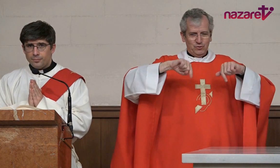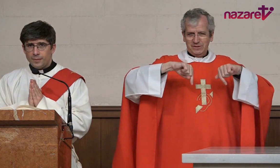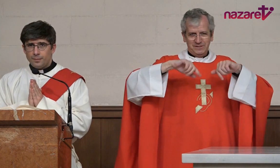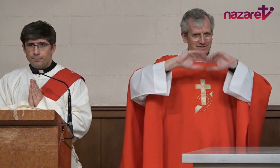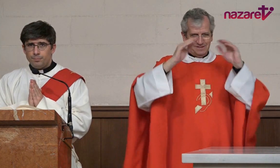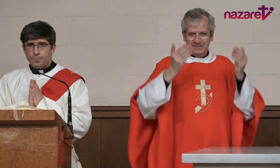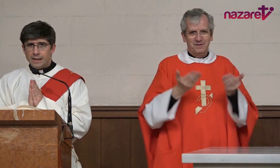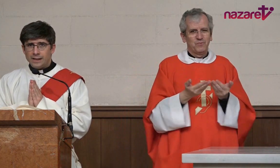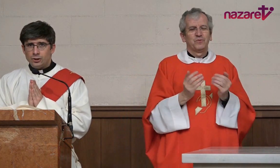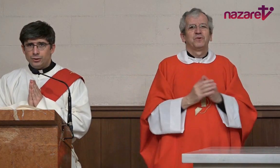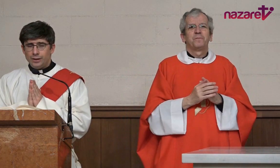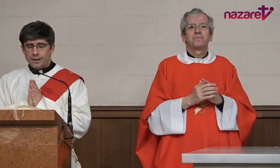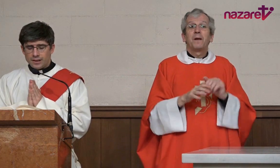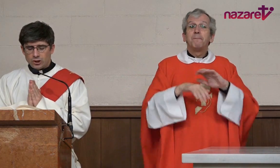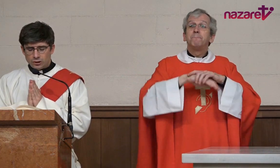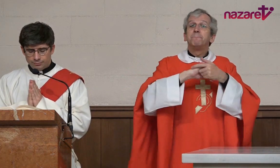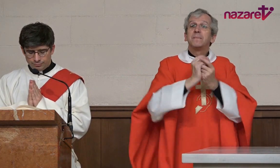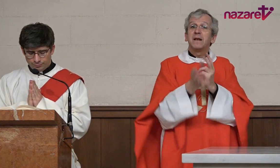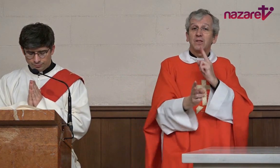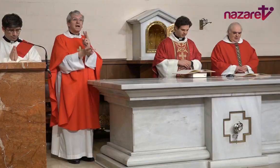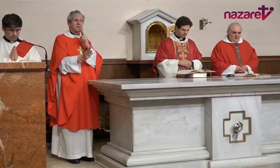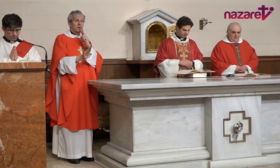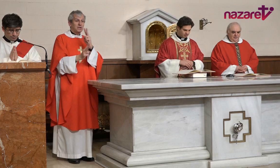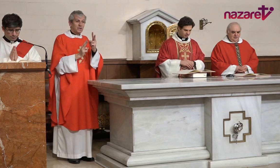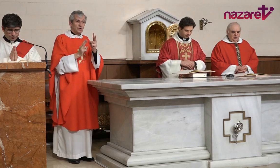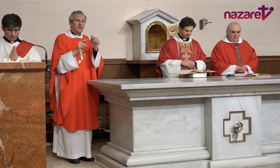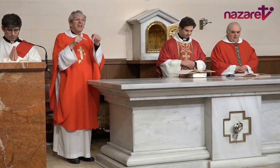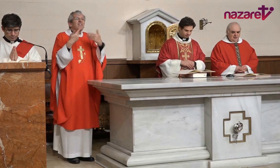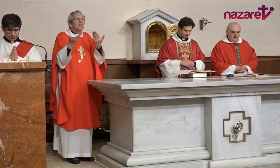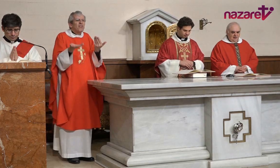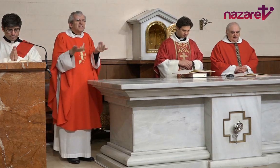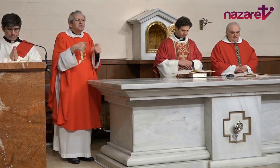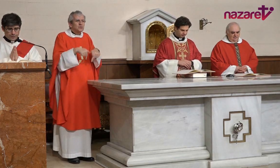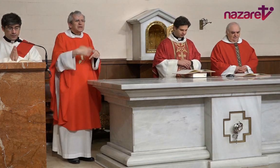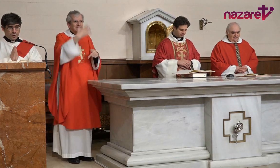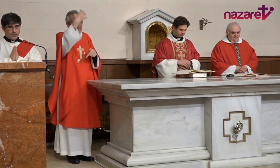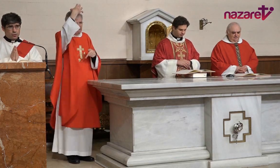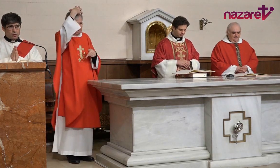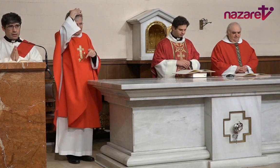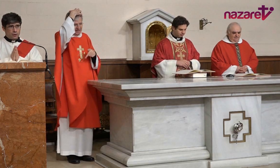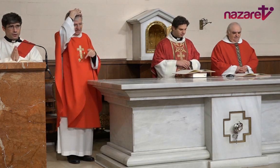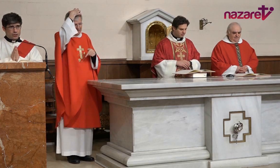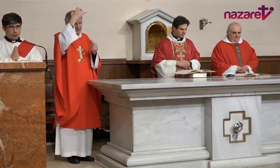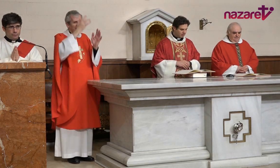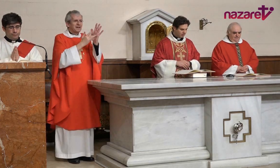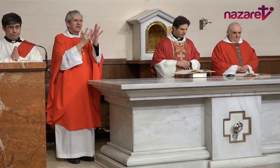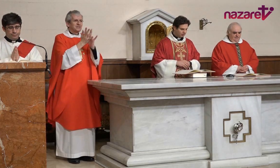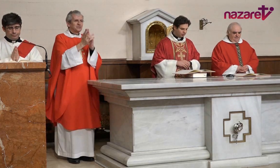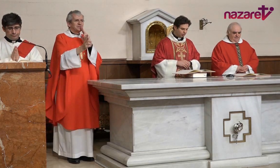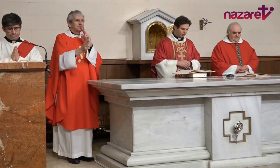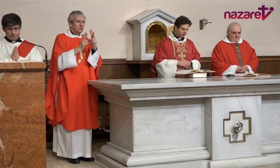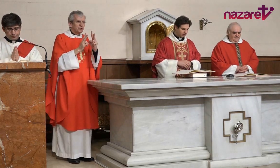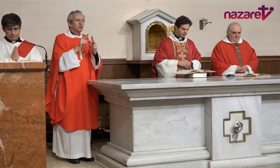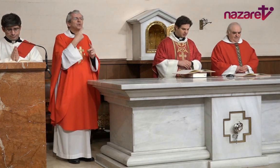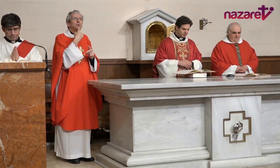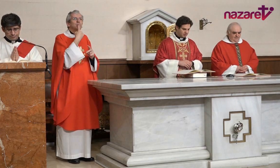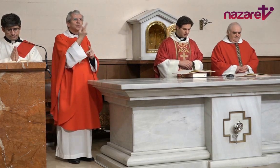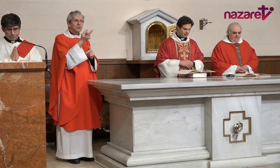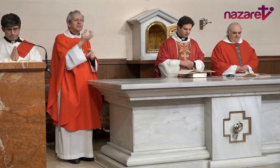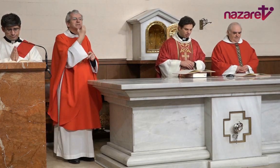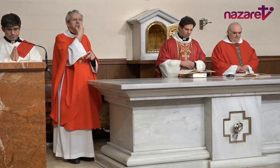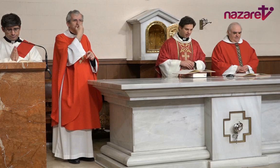aquí. Pilato le dijo: Entonces tú eres rey. Jesús le contestó: Tú lo